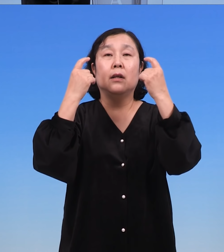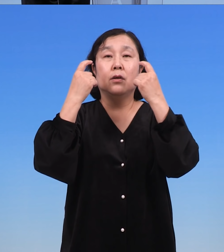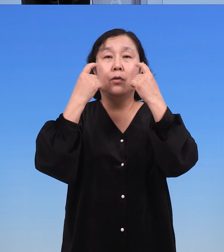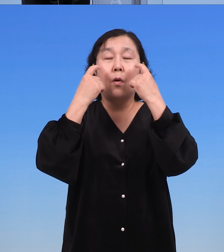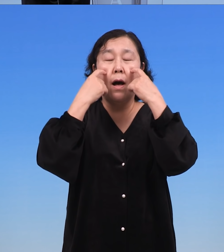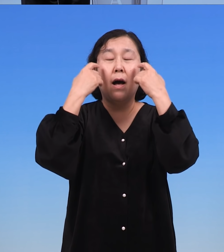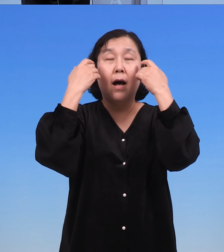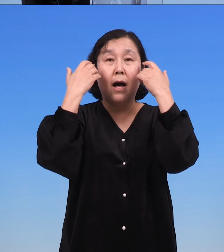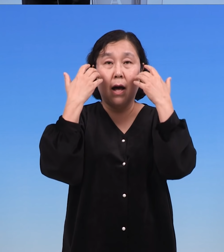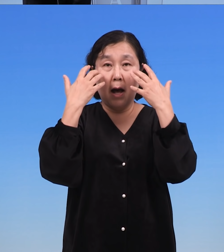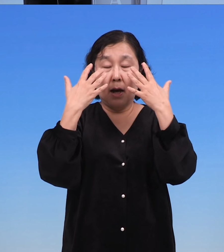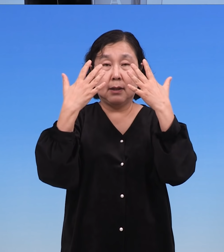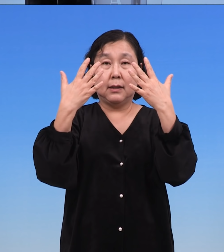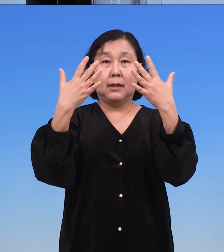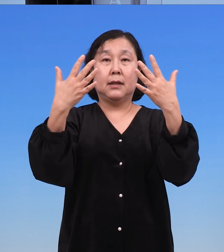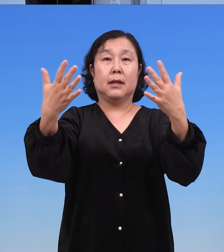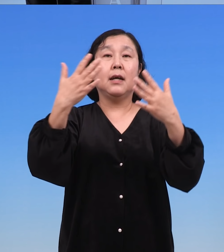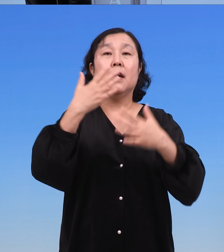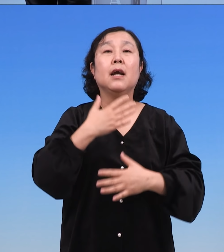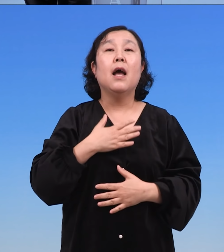나는 확실히 아네.